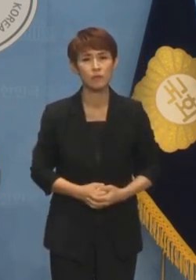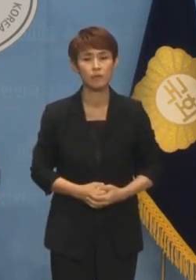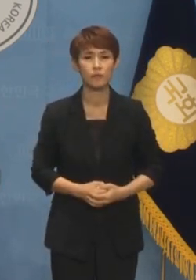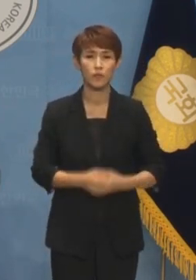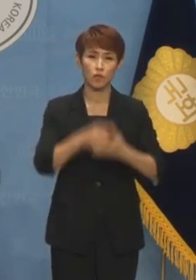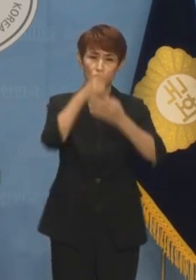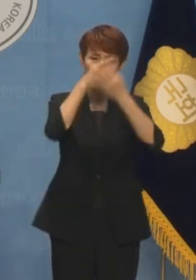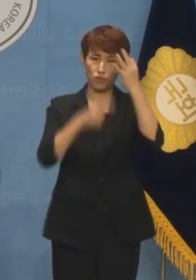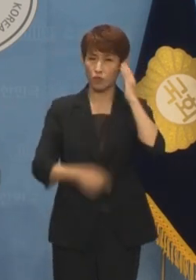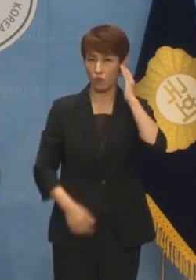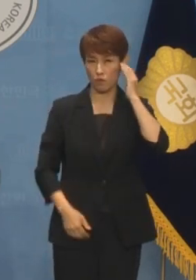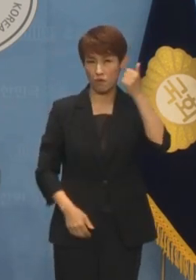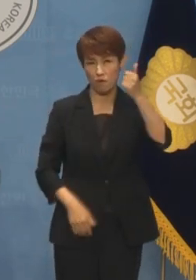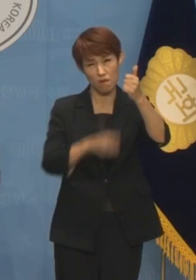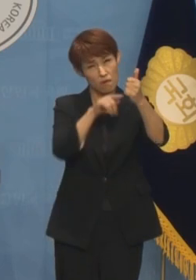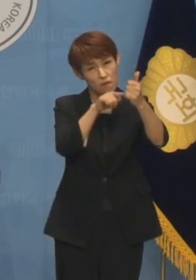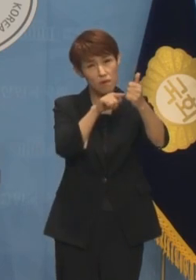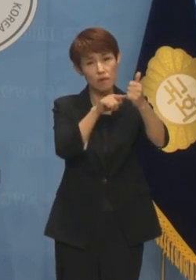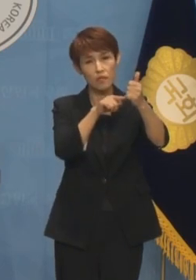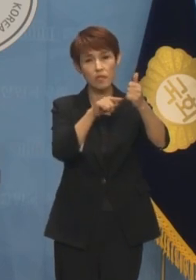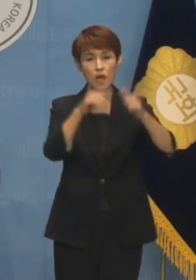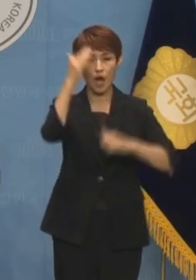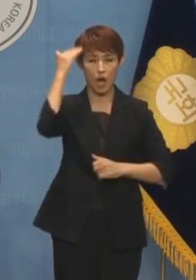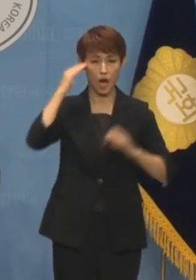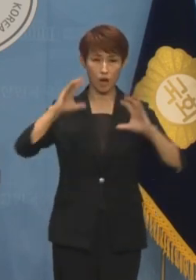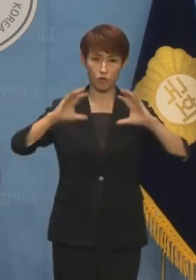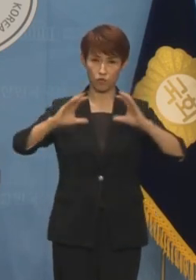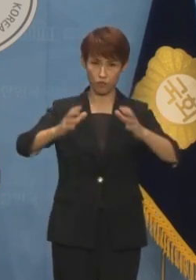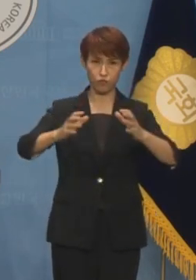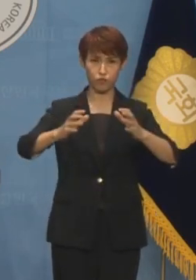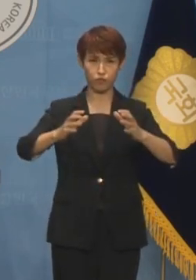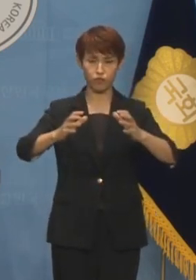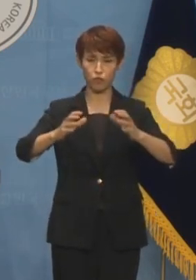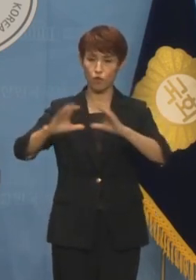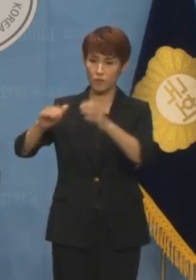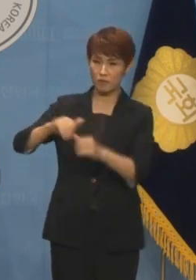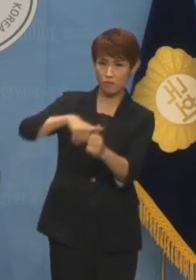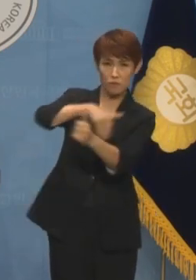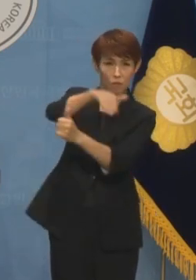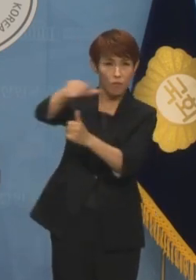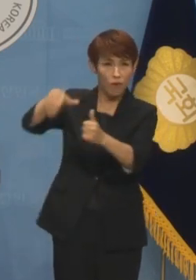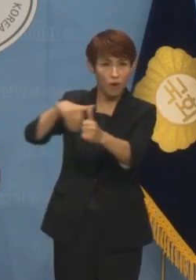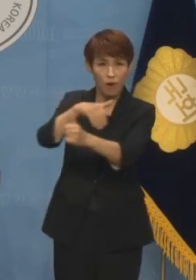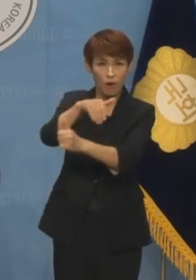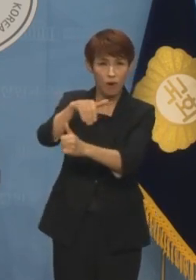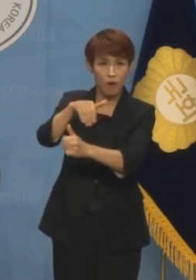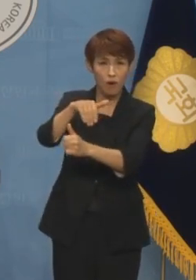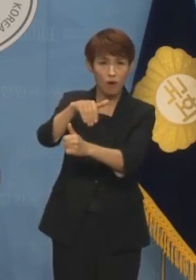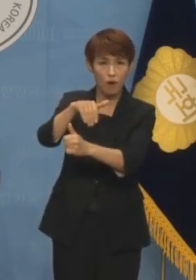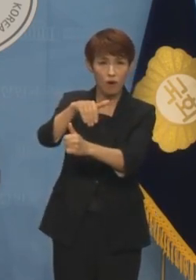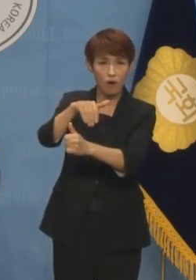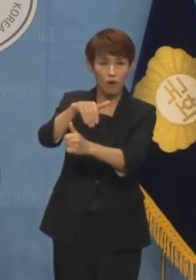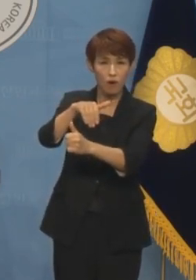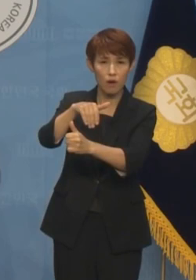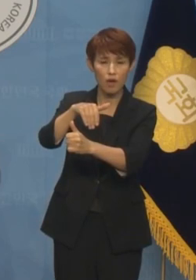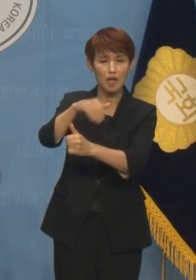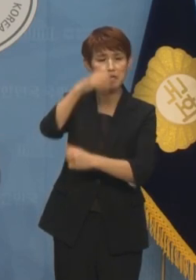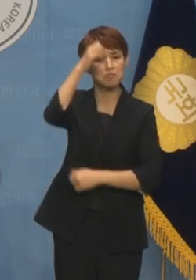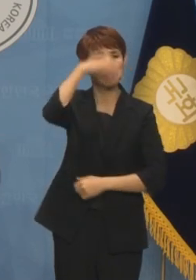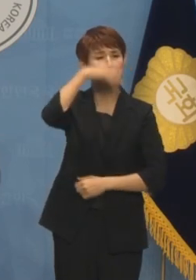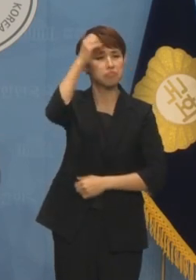윤석열 대통령이 현재 대한민국과 국민이 처한 상황을 얼마나